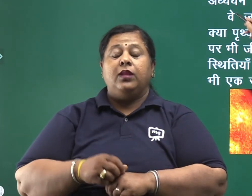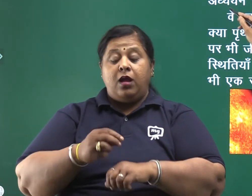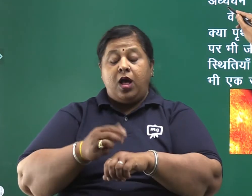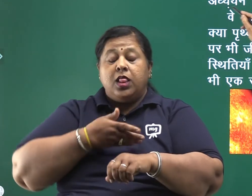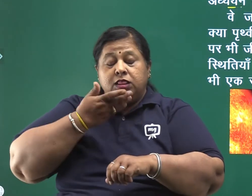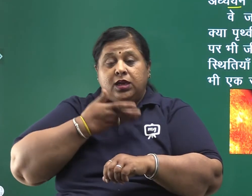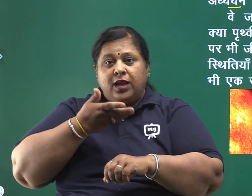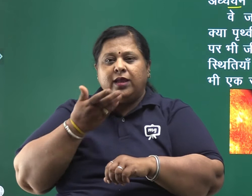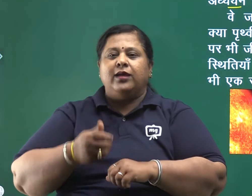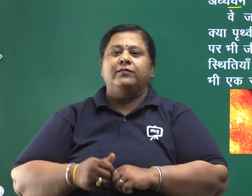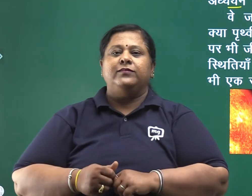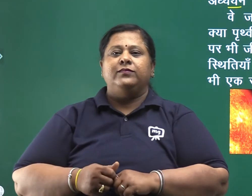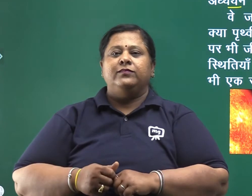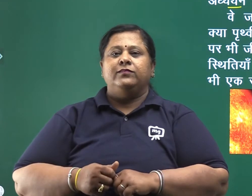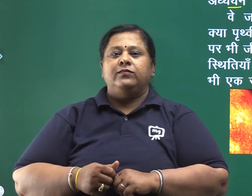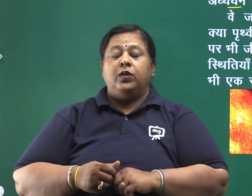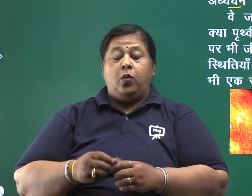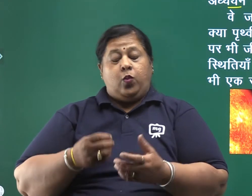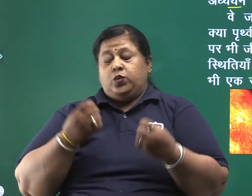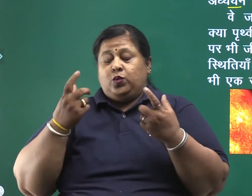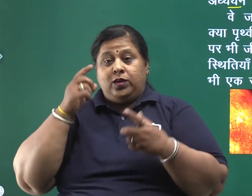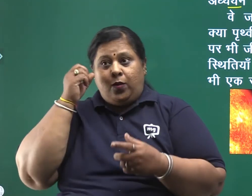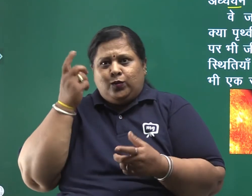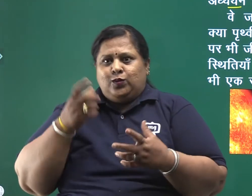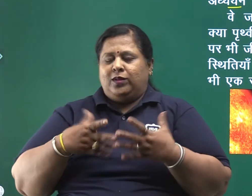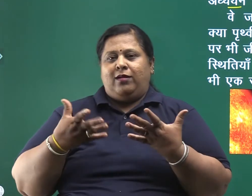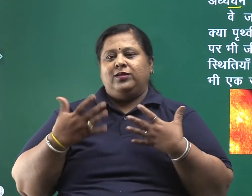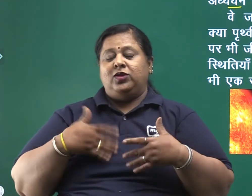अध्ययन के लिए उत्सुक थे।